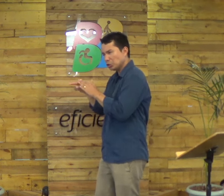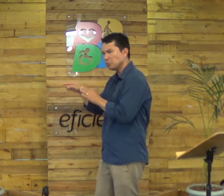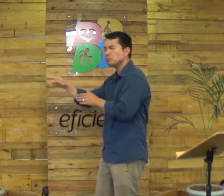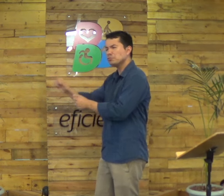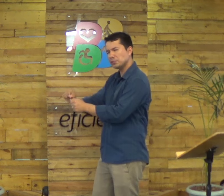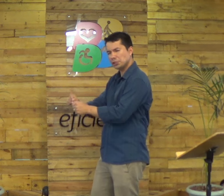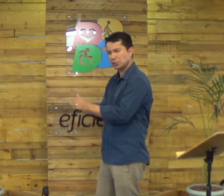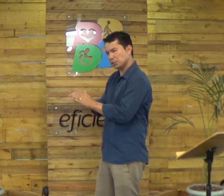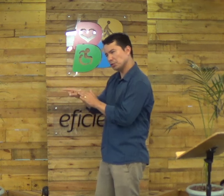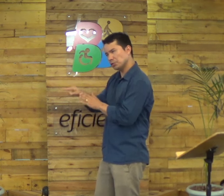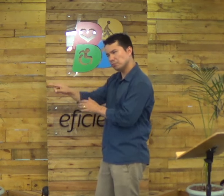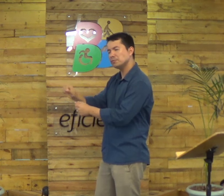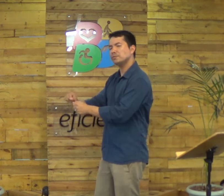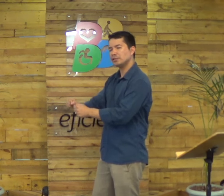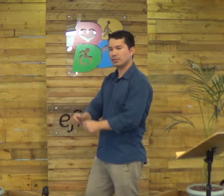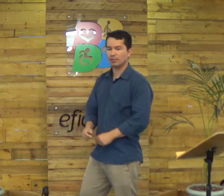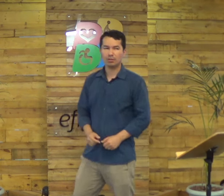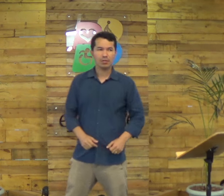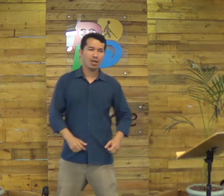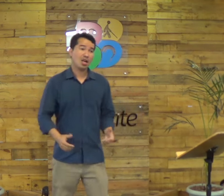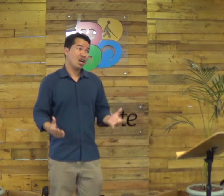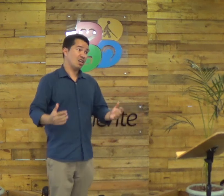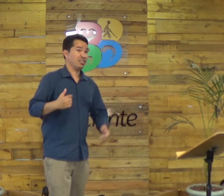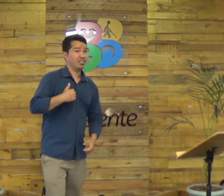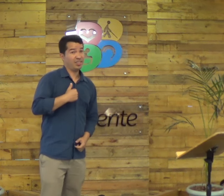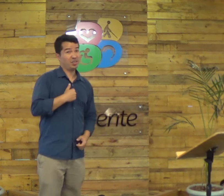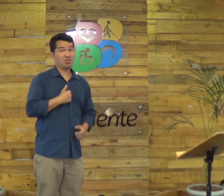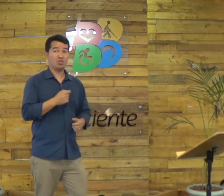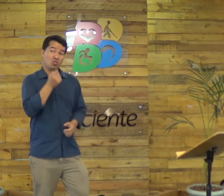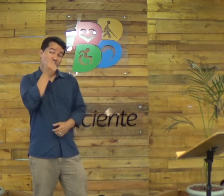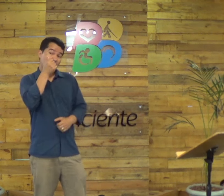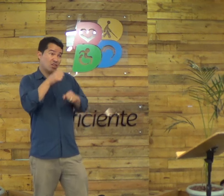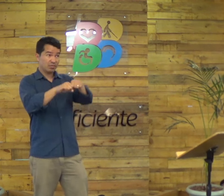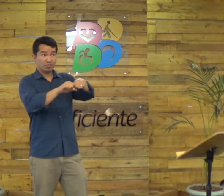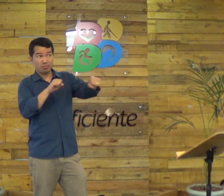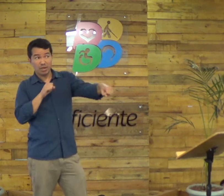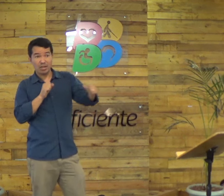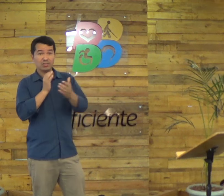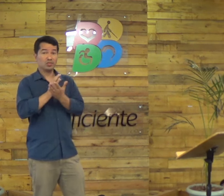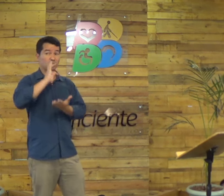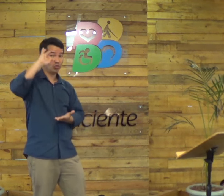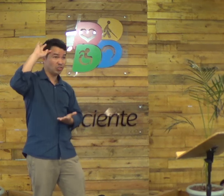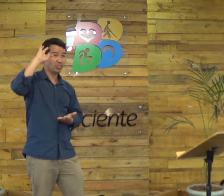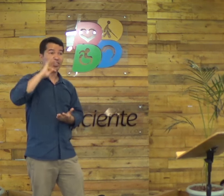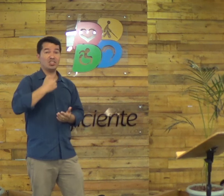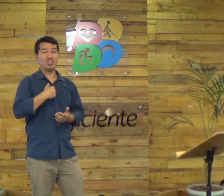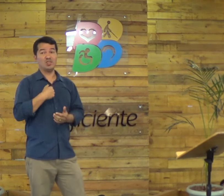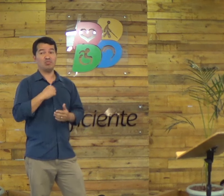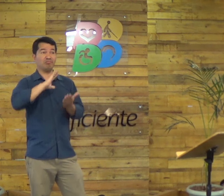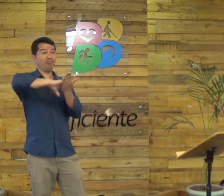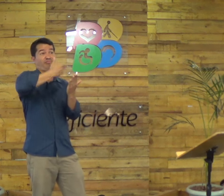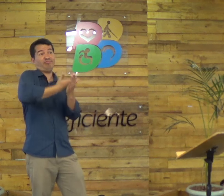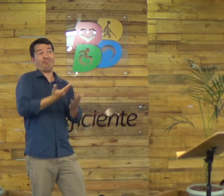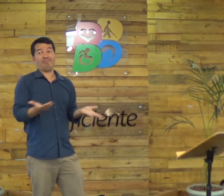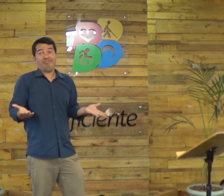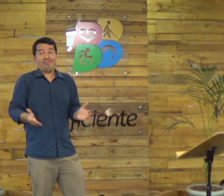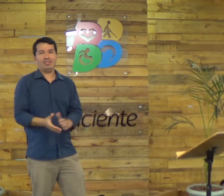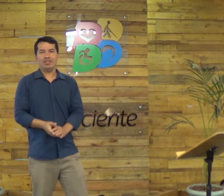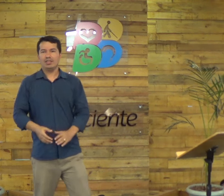me fazemos perguntas comigo, o que que eu fazia, ah, ó, eu tô quase me formando, né, terminando o seminário, e eu sou